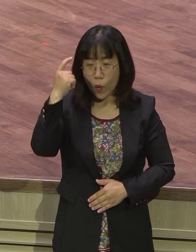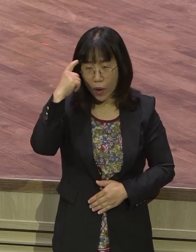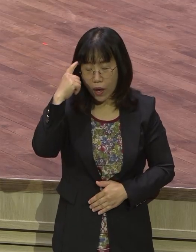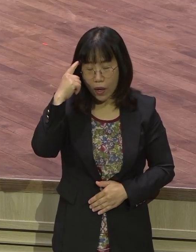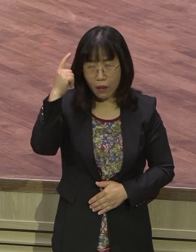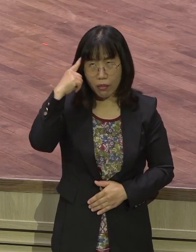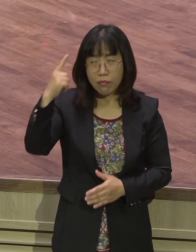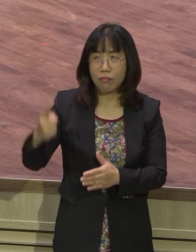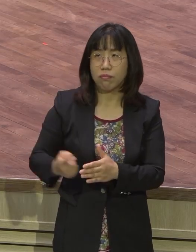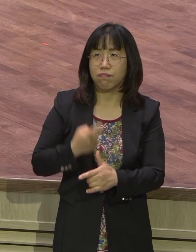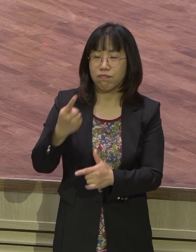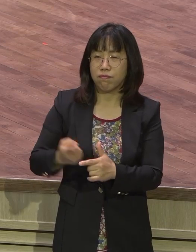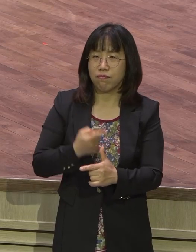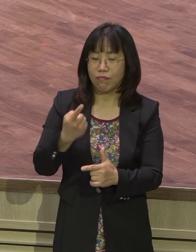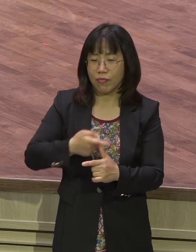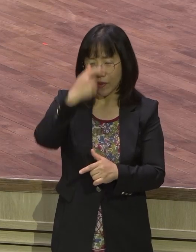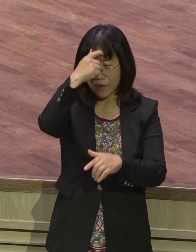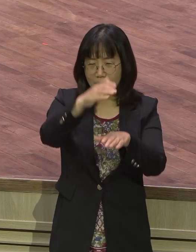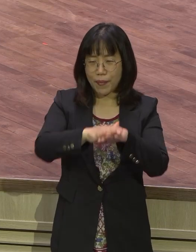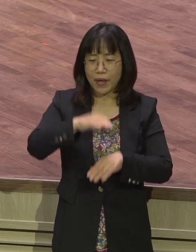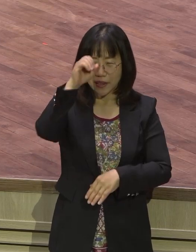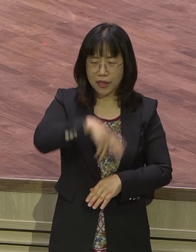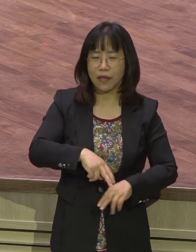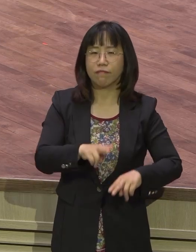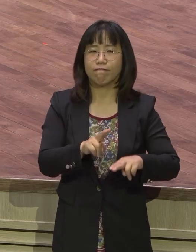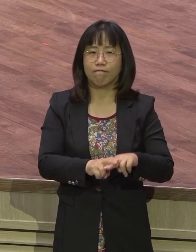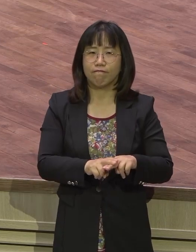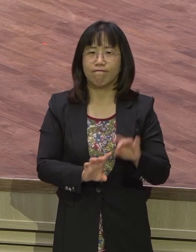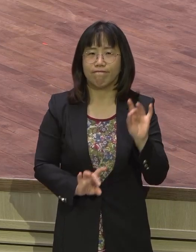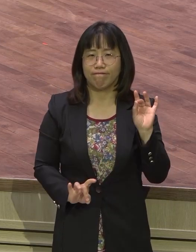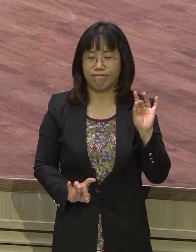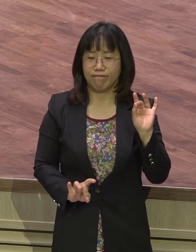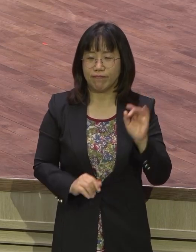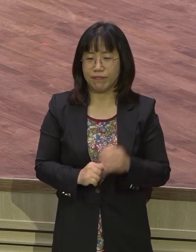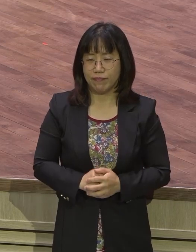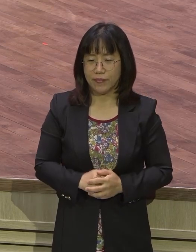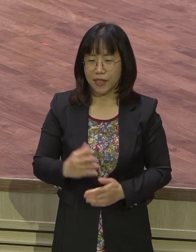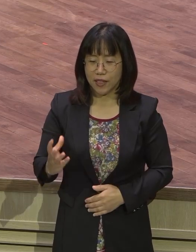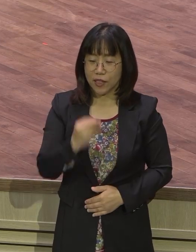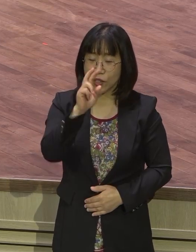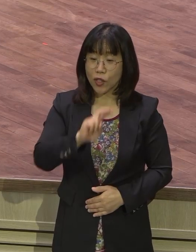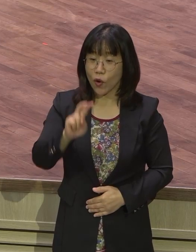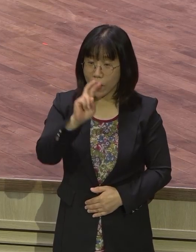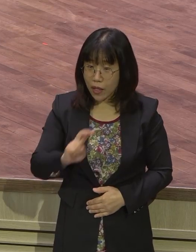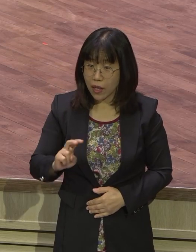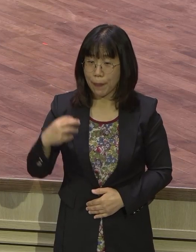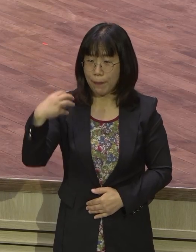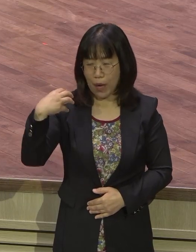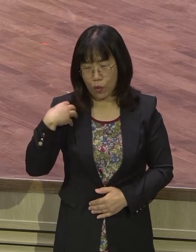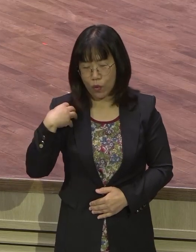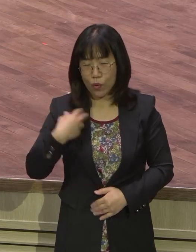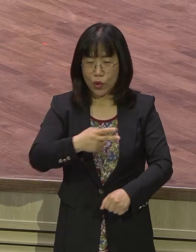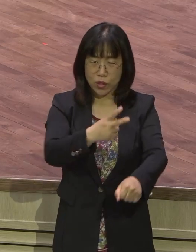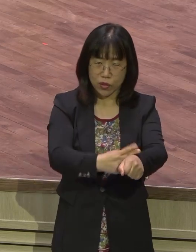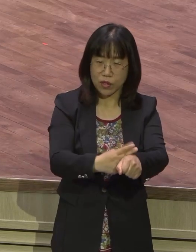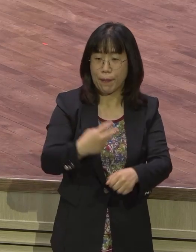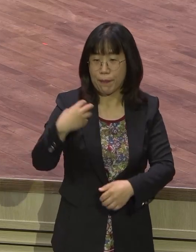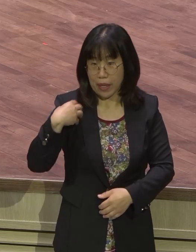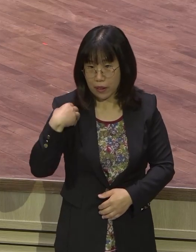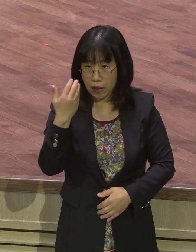무슨 말 말하세요? 그냥 교회 나왔다니까요. 앉아 찬양도 하고 성가자하고 교사하고 다 했어요. 그렇게 했지. 내가